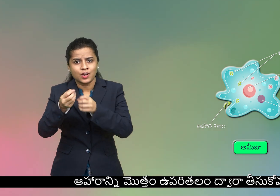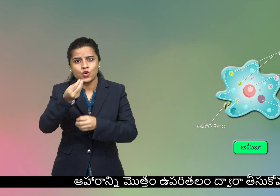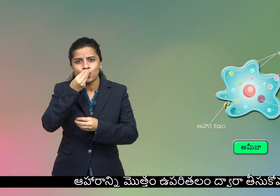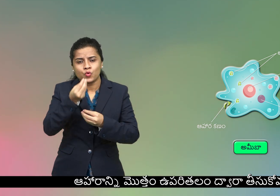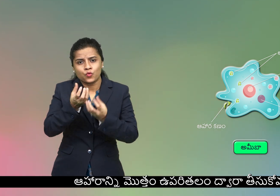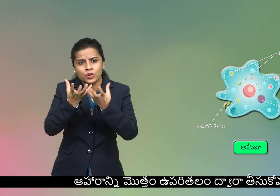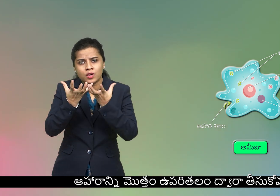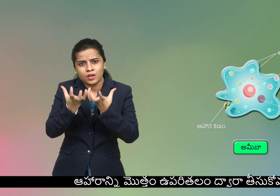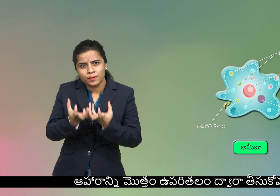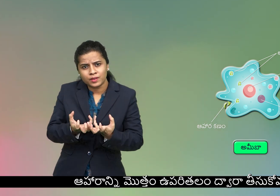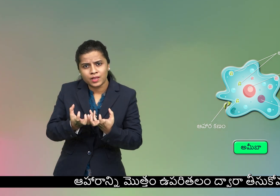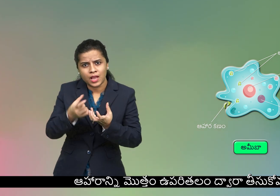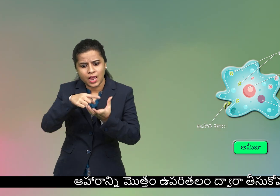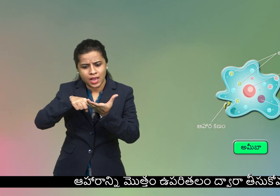ద్వారా తీసుకోవచ్చు. కానీ